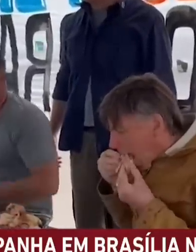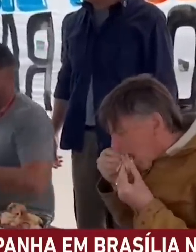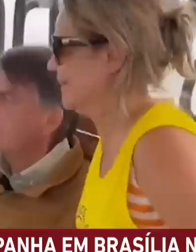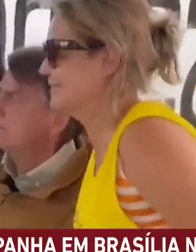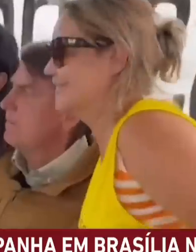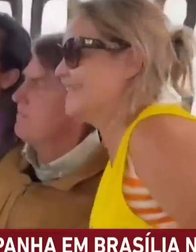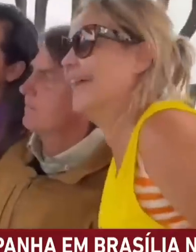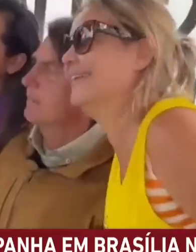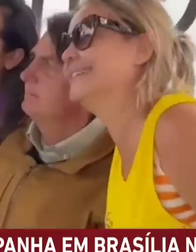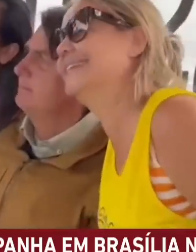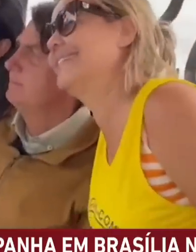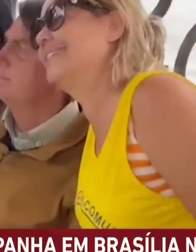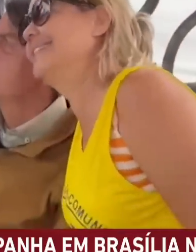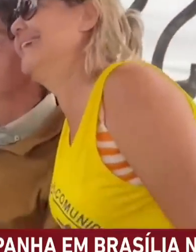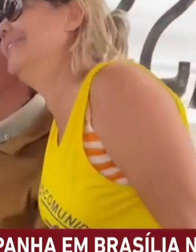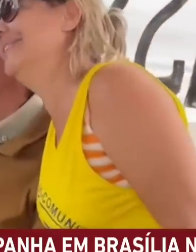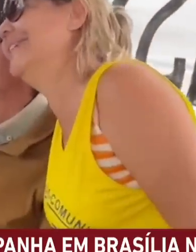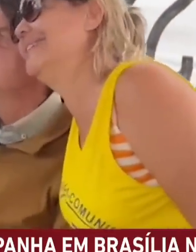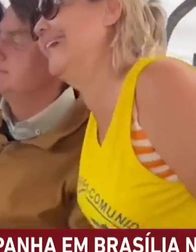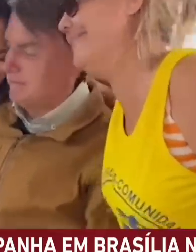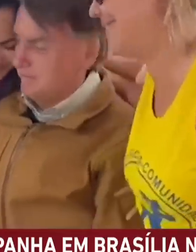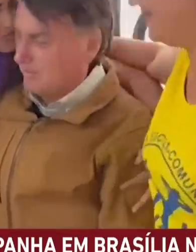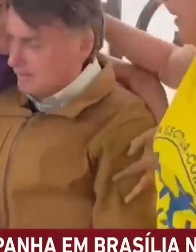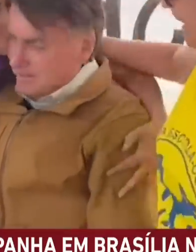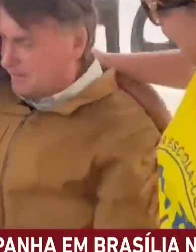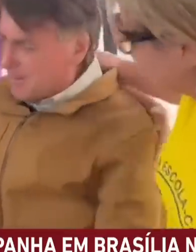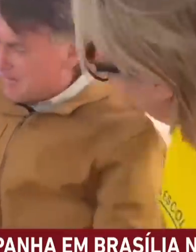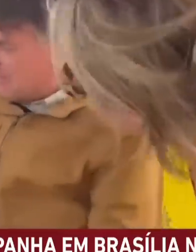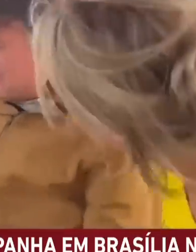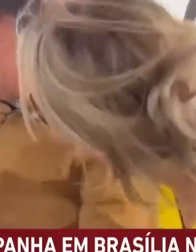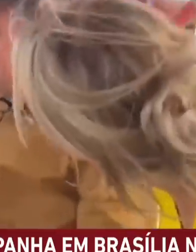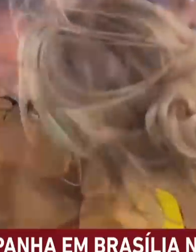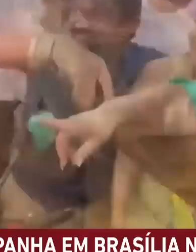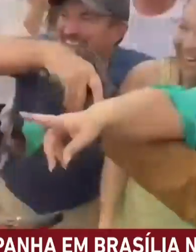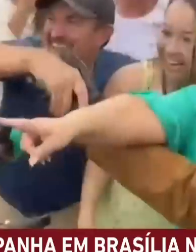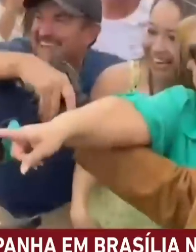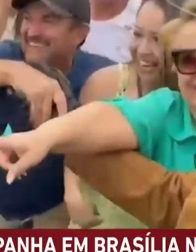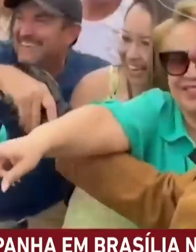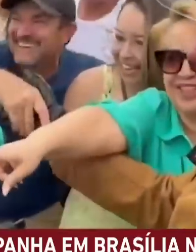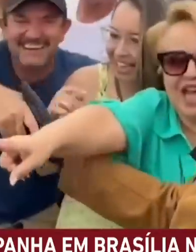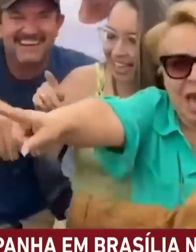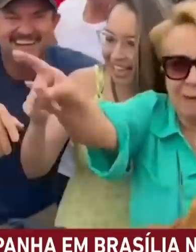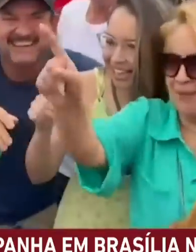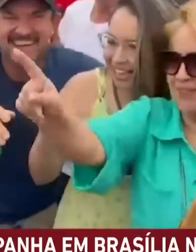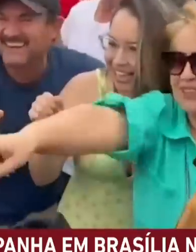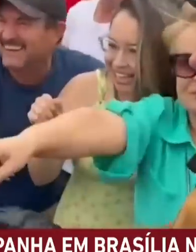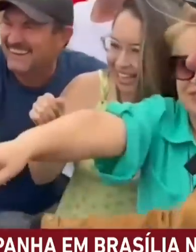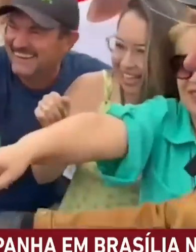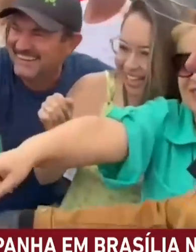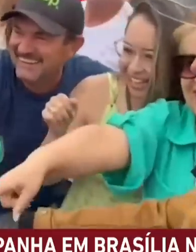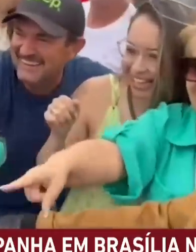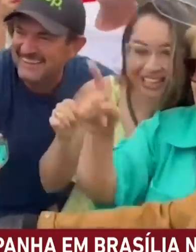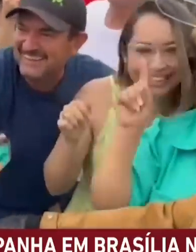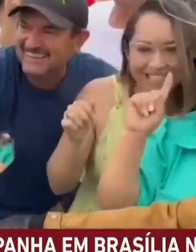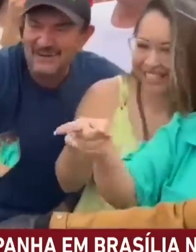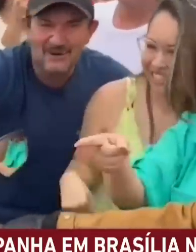almoçou. Jair Bolsonaro aproveitou para tirar fotos e conversar com os apoiadores. O presidente foi questionado